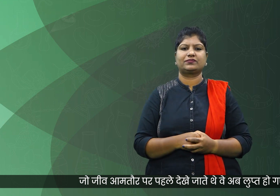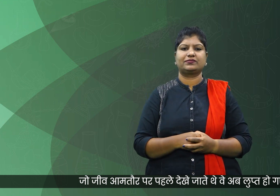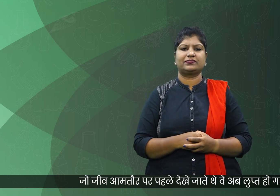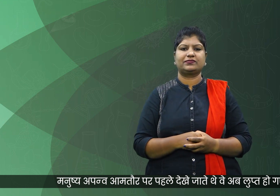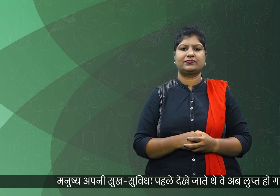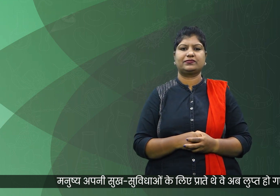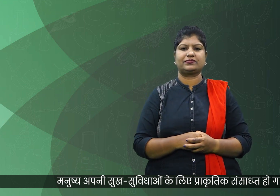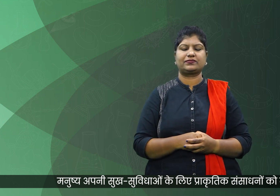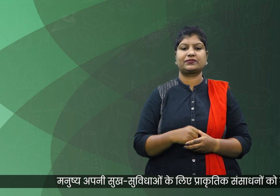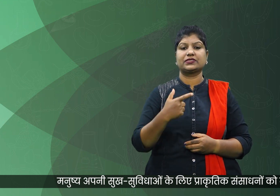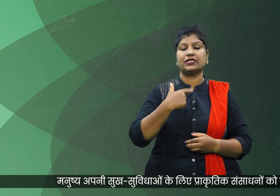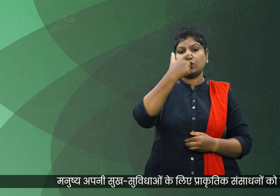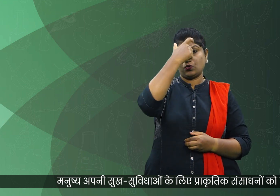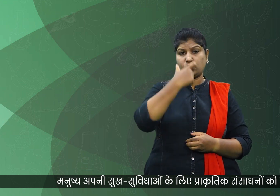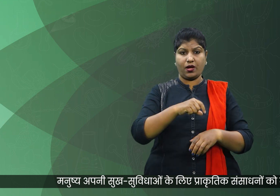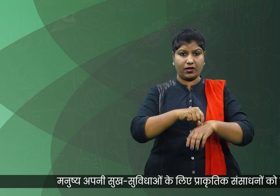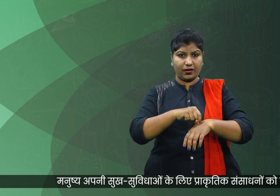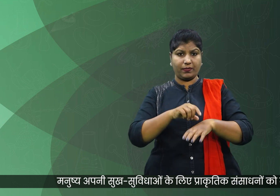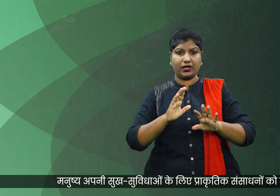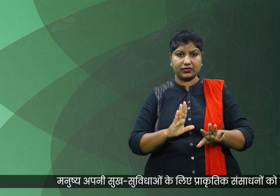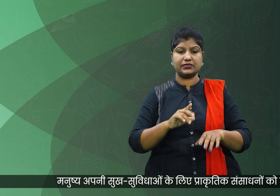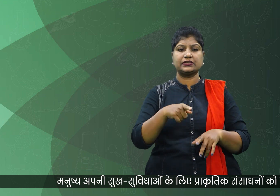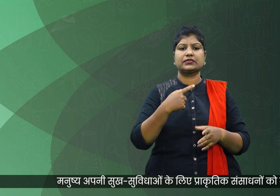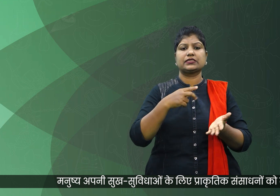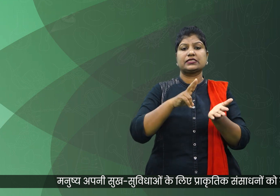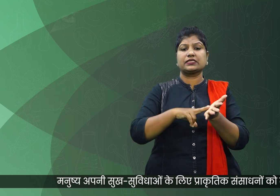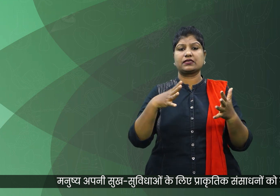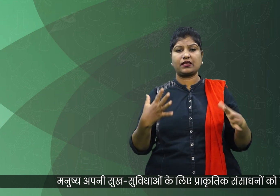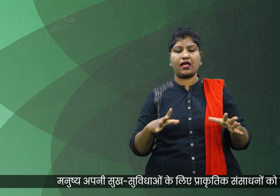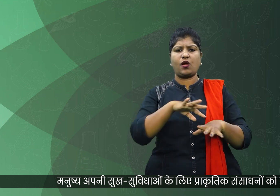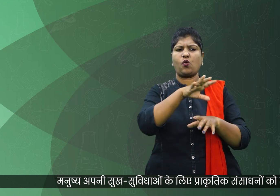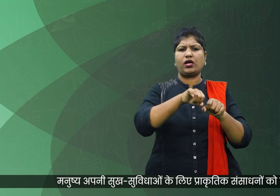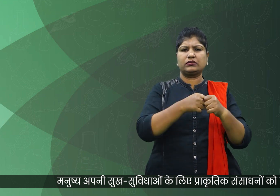मनुश्य अपनी सुक्सुईधाव के लिए प्राकृतिक संसाधनों को नश्ट कर रहा